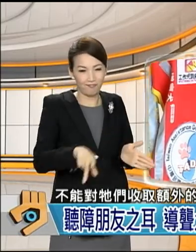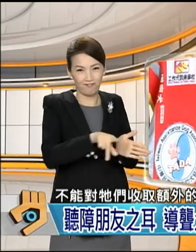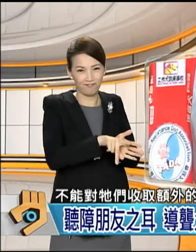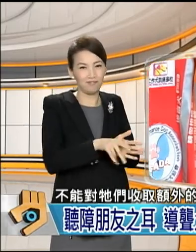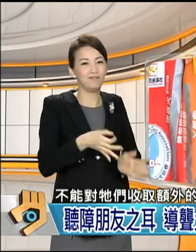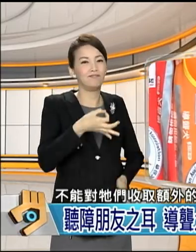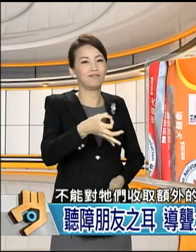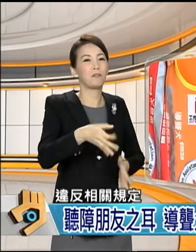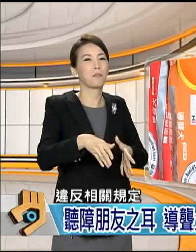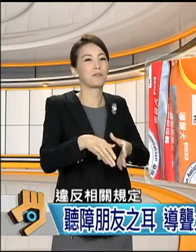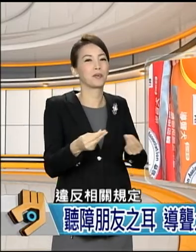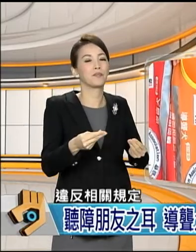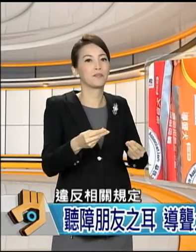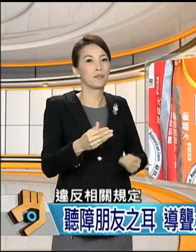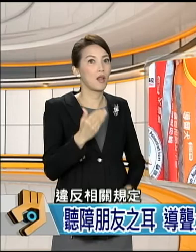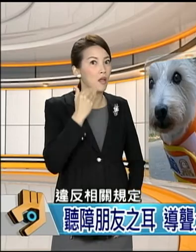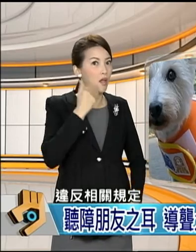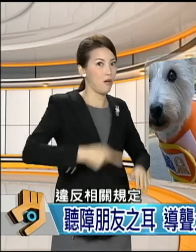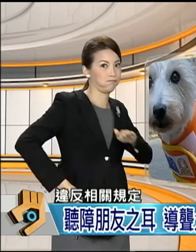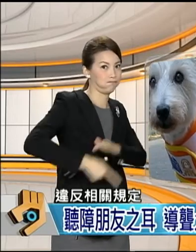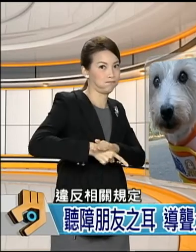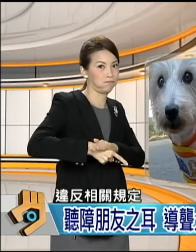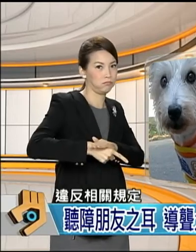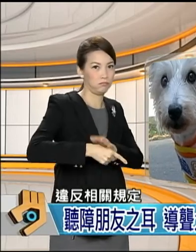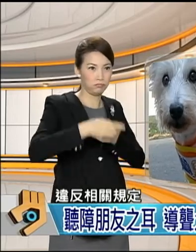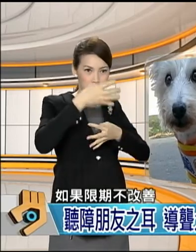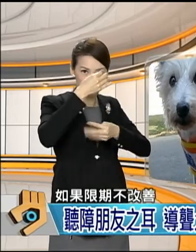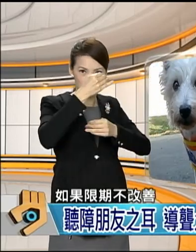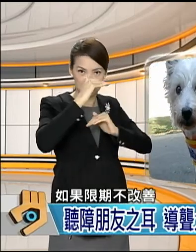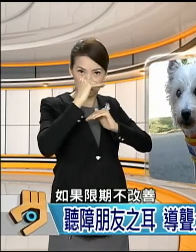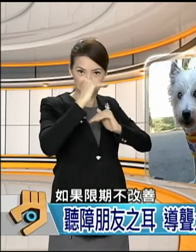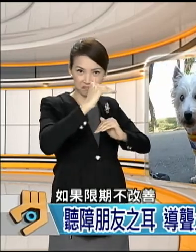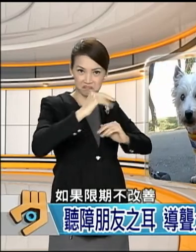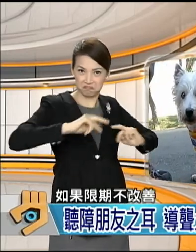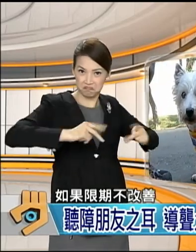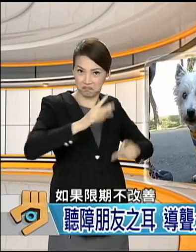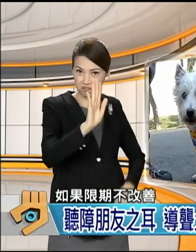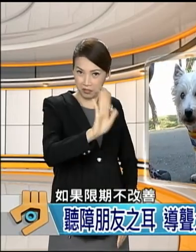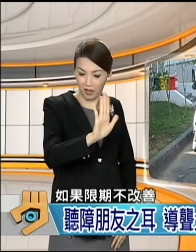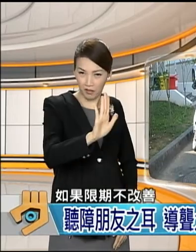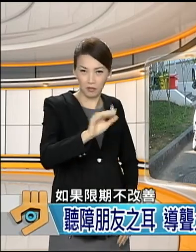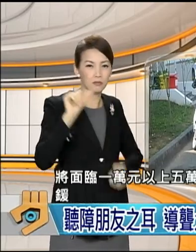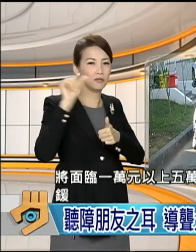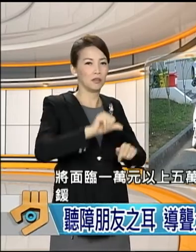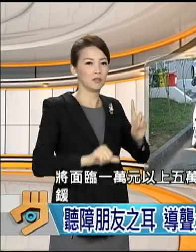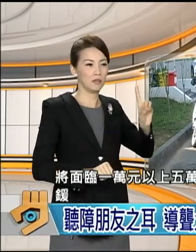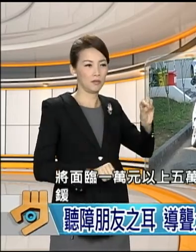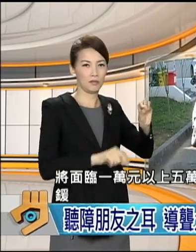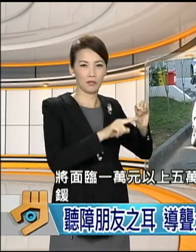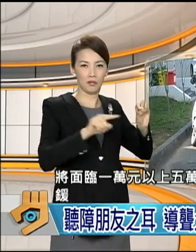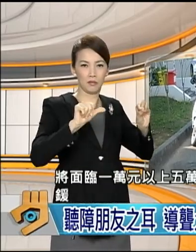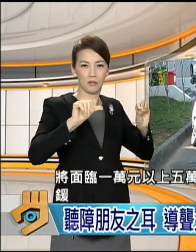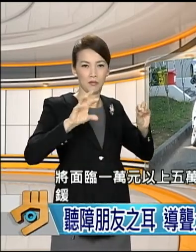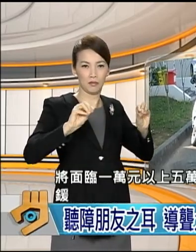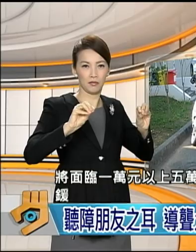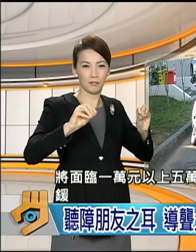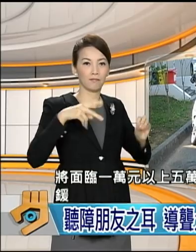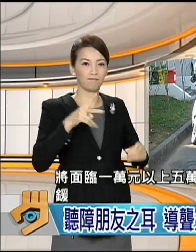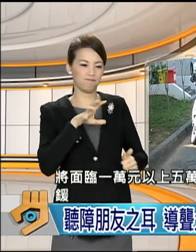用。违反相关的规定，如果限期不改善，将会面临10000元以上50000元以下的罚